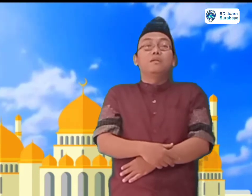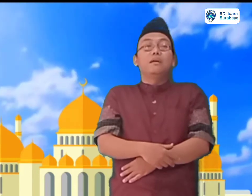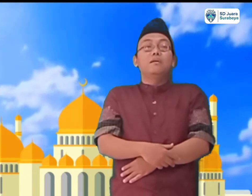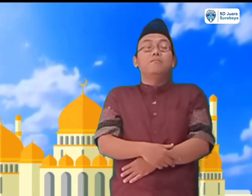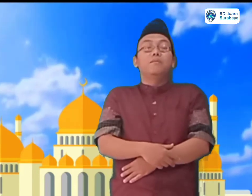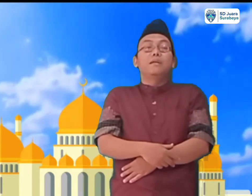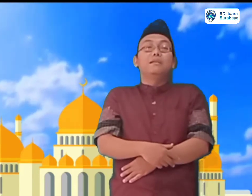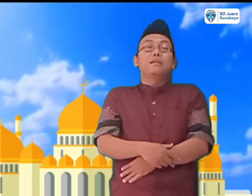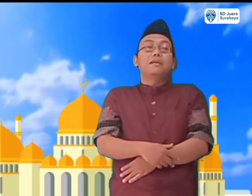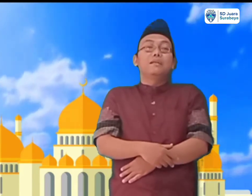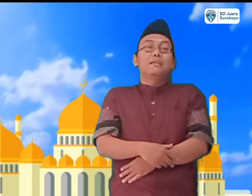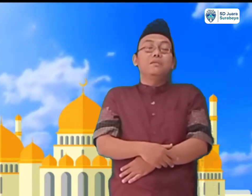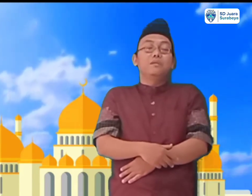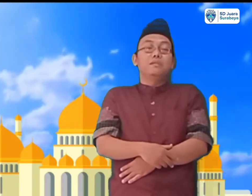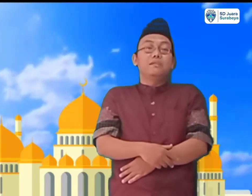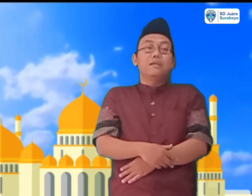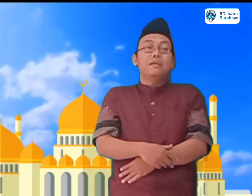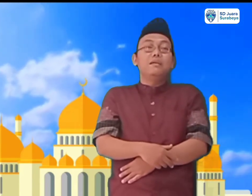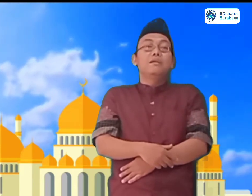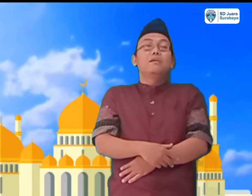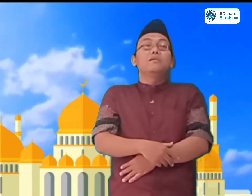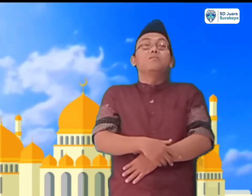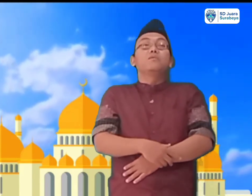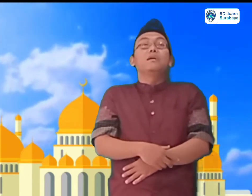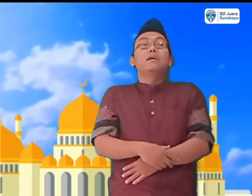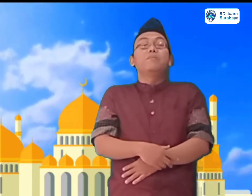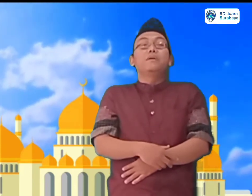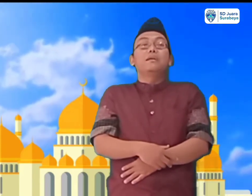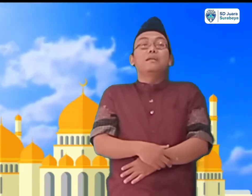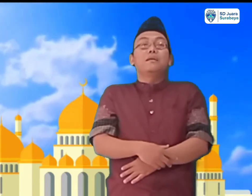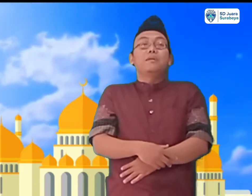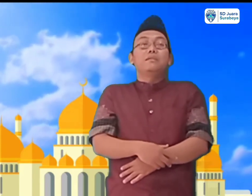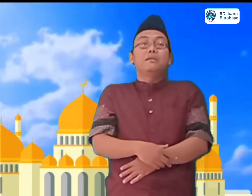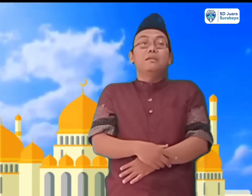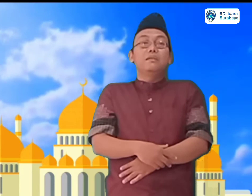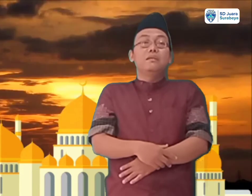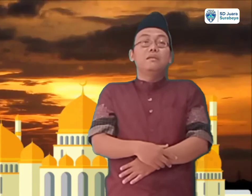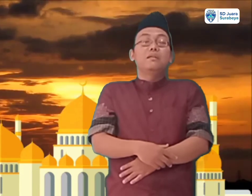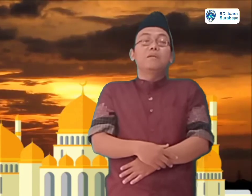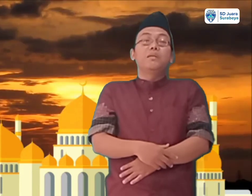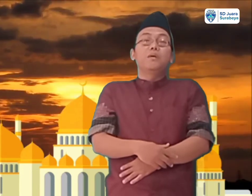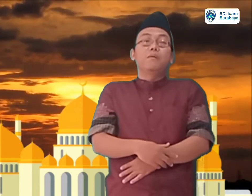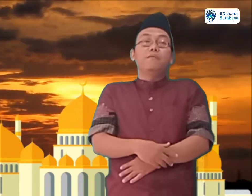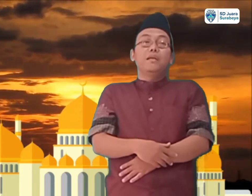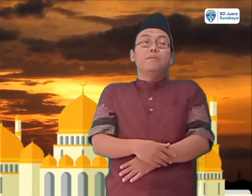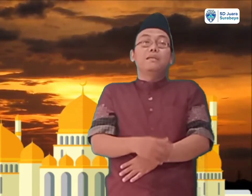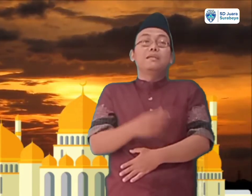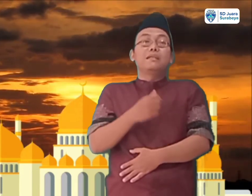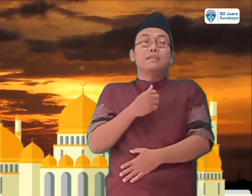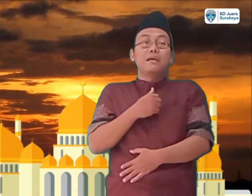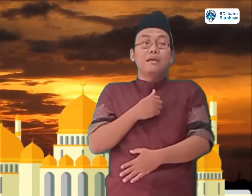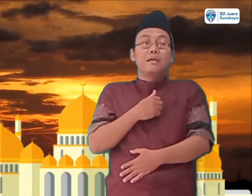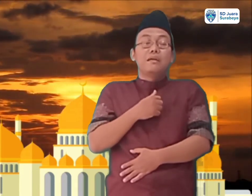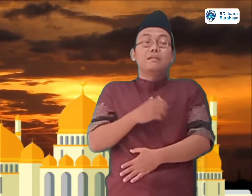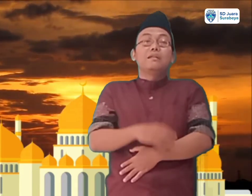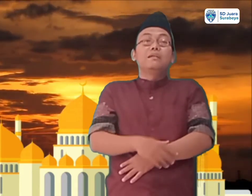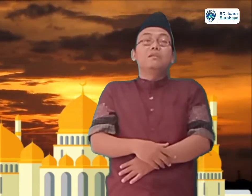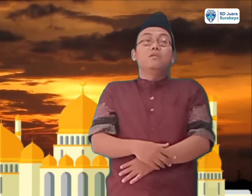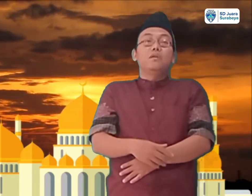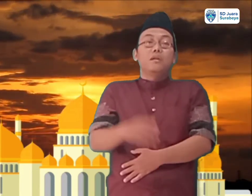alhamdulillah pembelajaran kali ini sudah selesai. Semoga apa yang kita pelajari dapat bermanfaat bagi kita dan diridhoi oleh